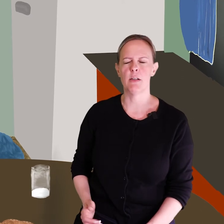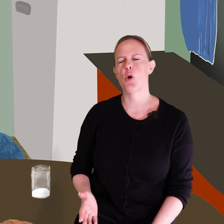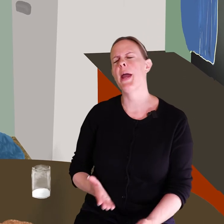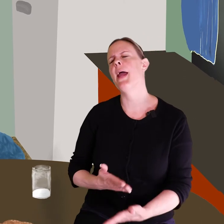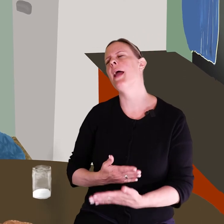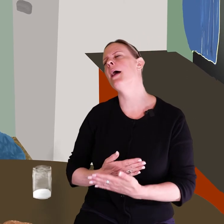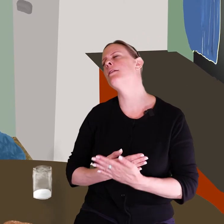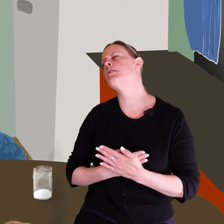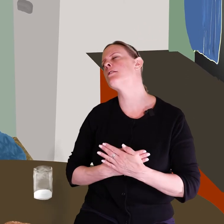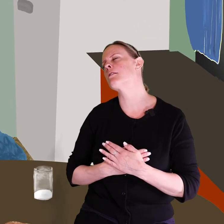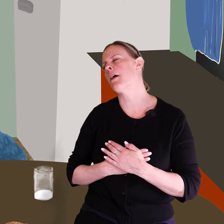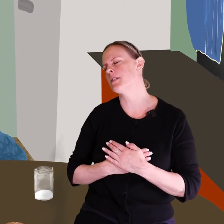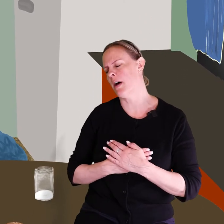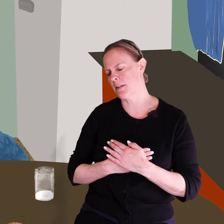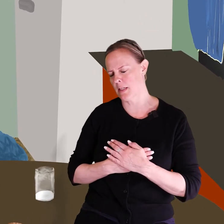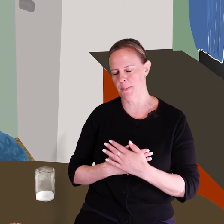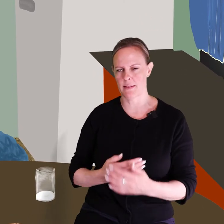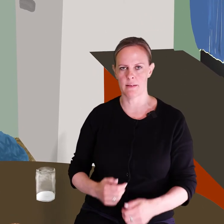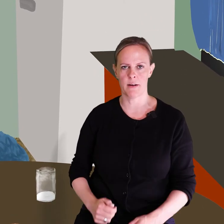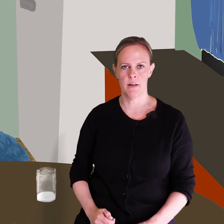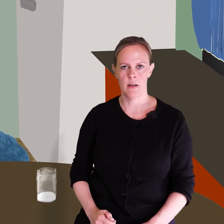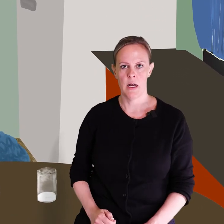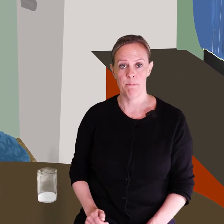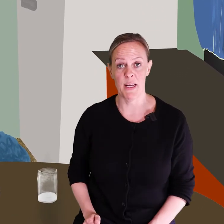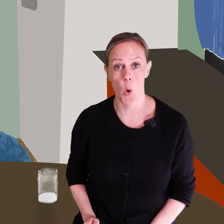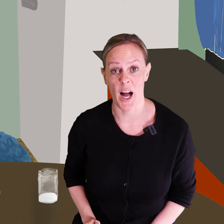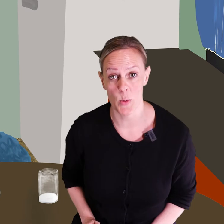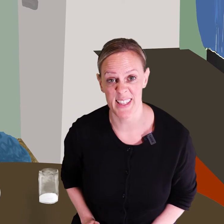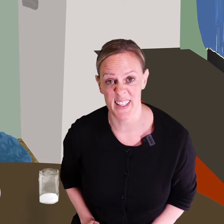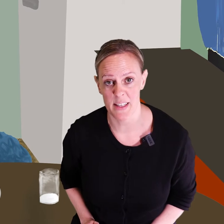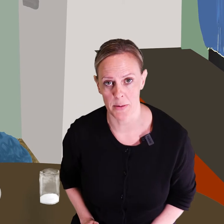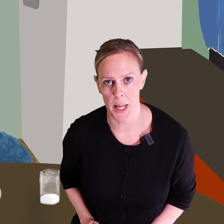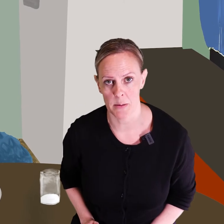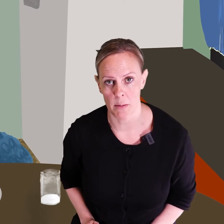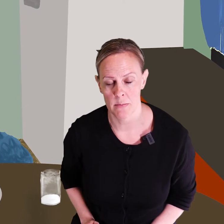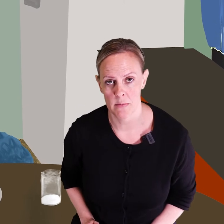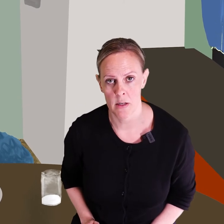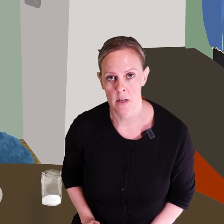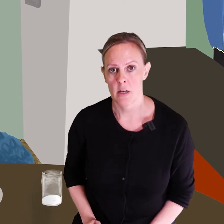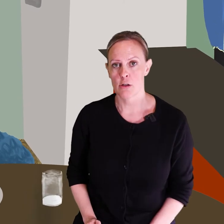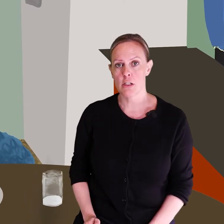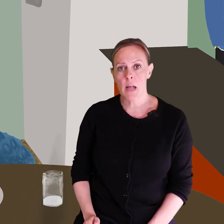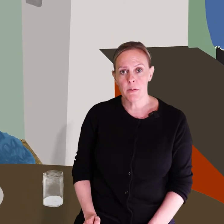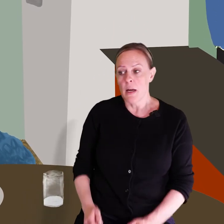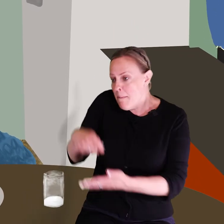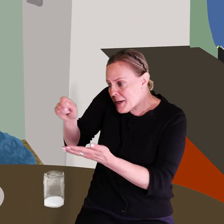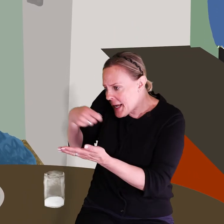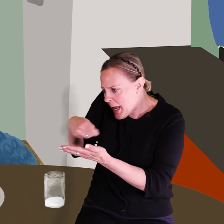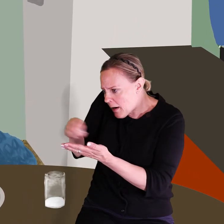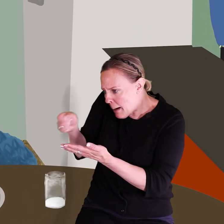så älskar Svante plättar. Men nu har han ju inte tid att äta. Så snabbt brer han